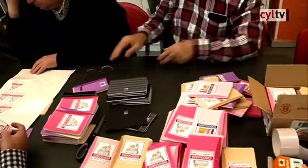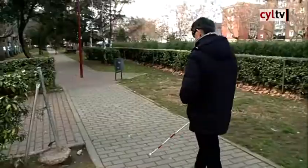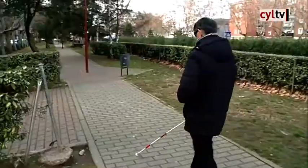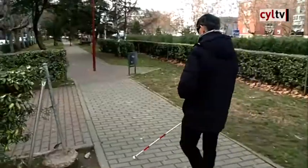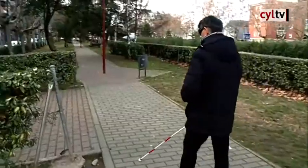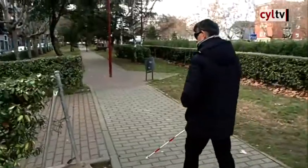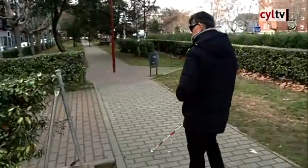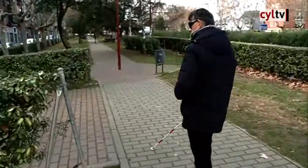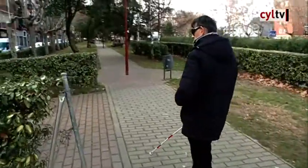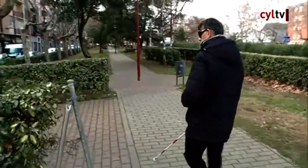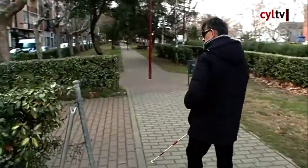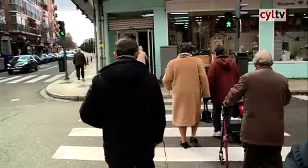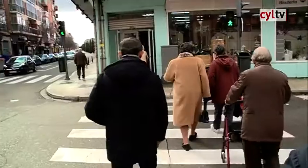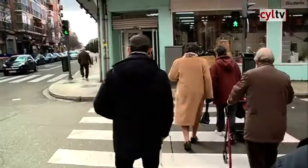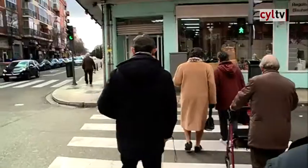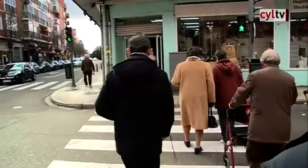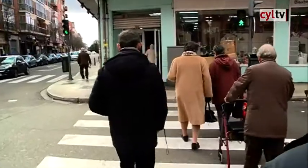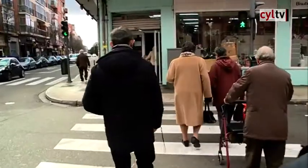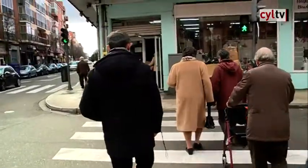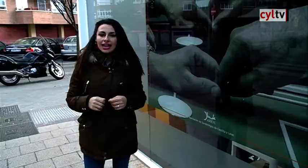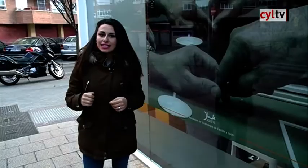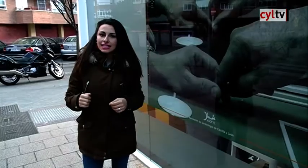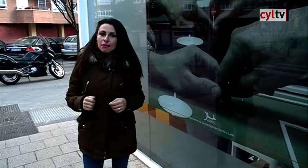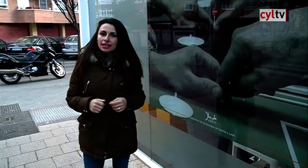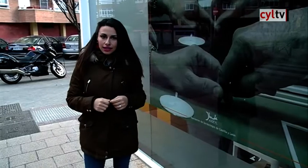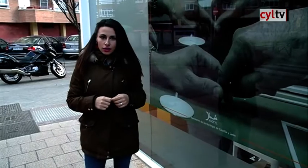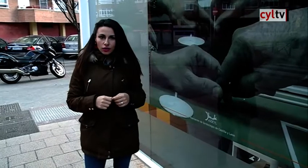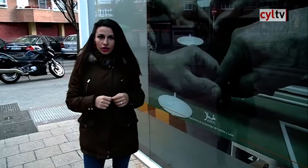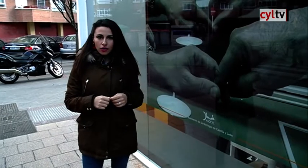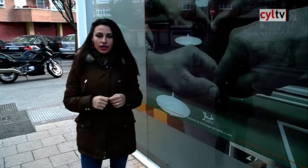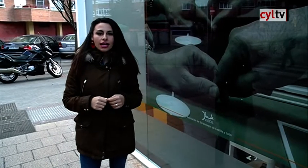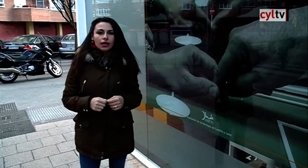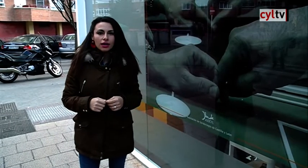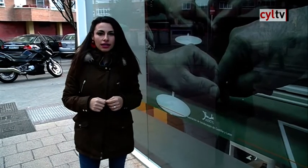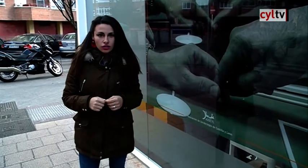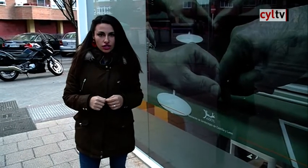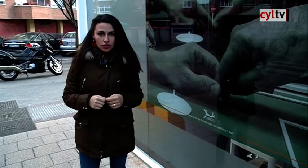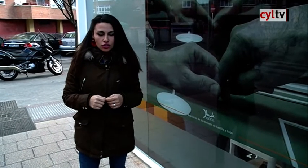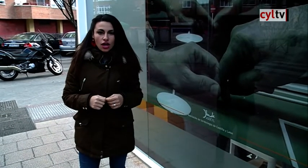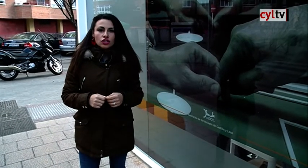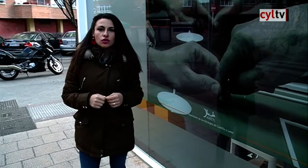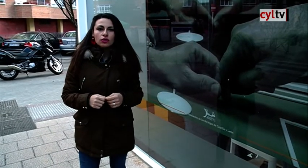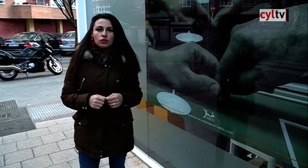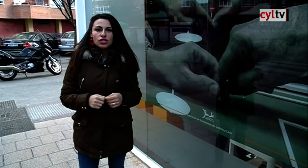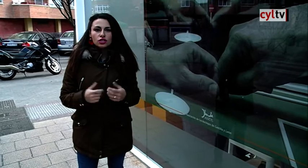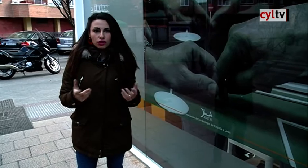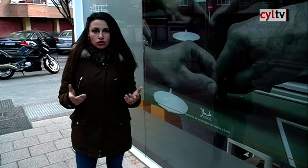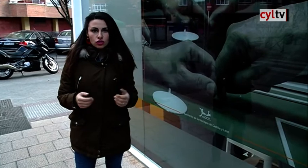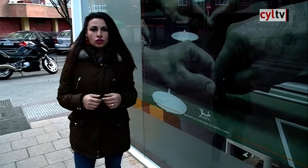completamente diferentes de las personas sordas y de las personas ciegas. El sistema dactilológico y el lenguaje de los signos son algunos de los métodos con los